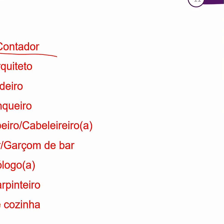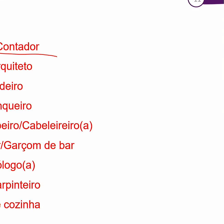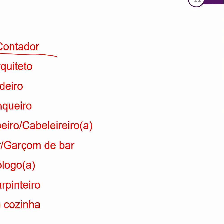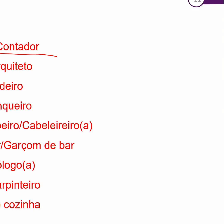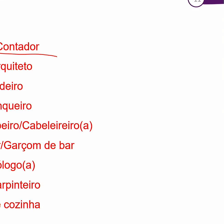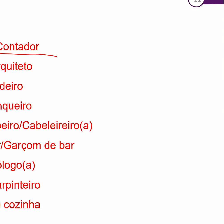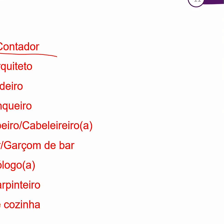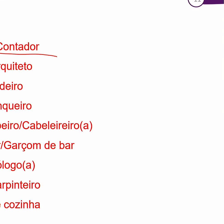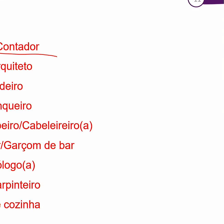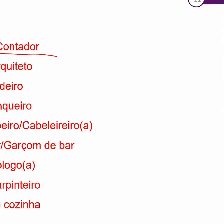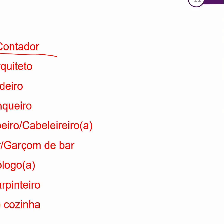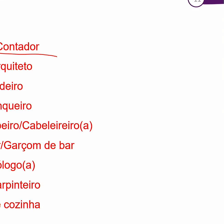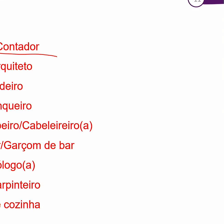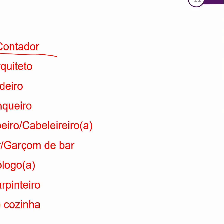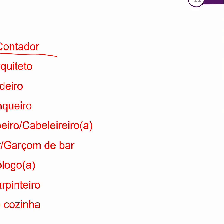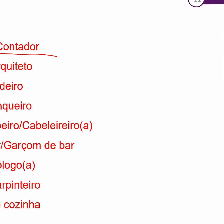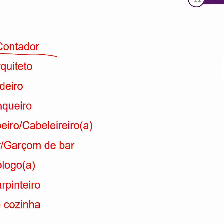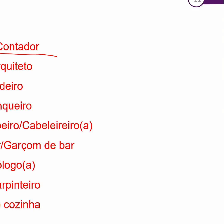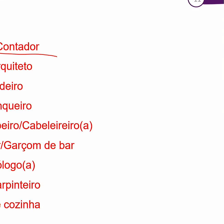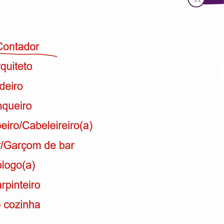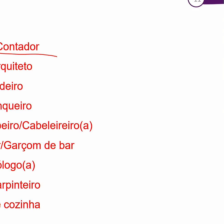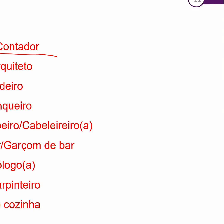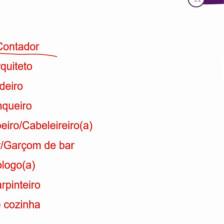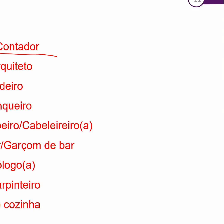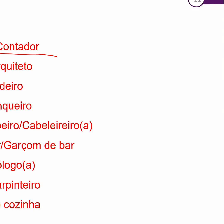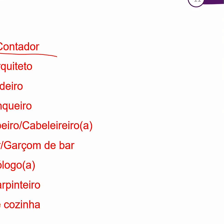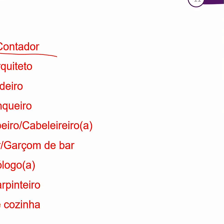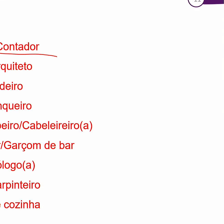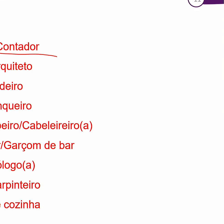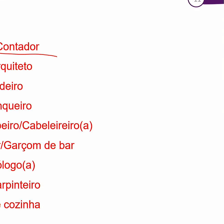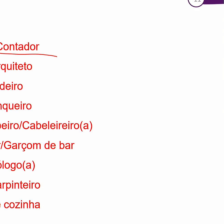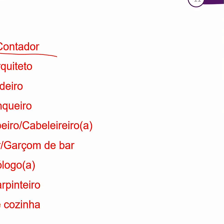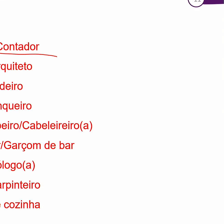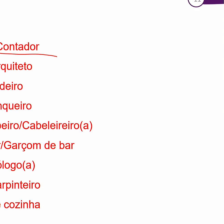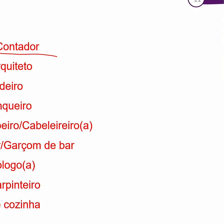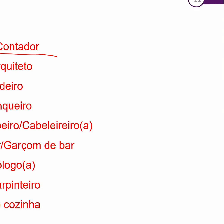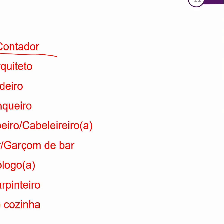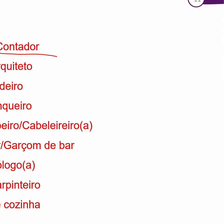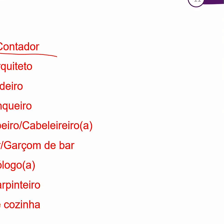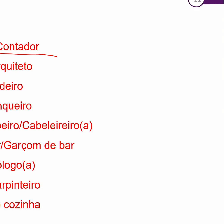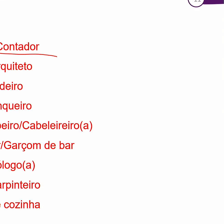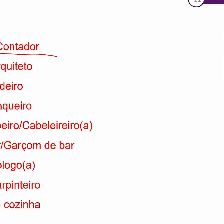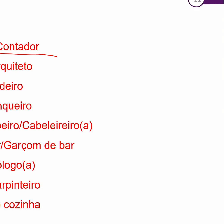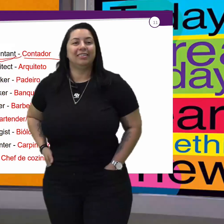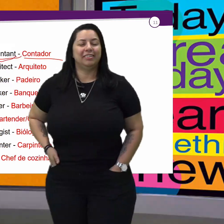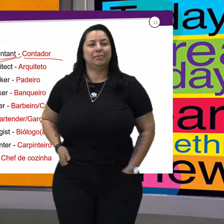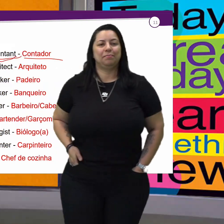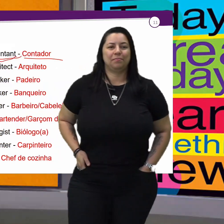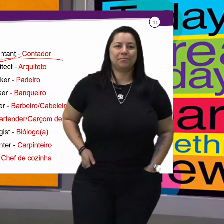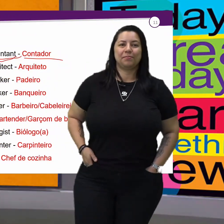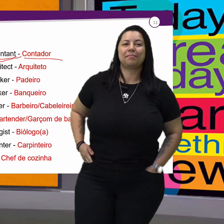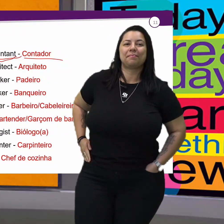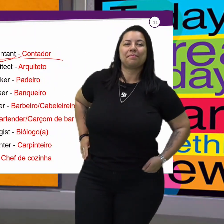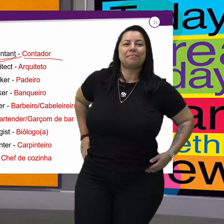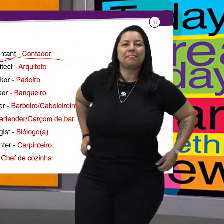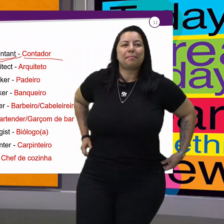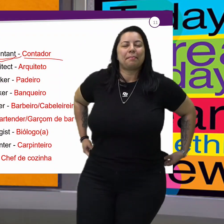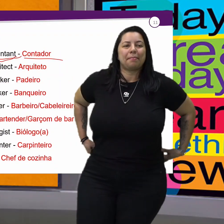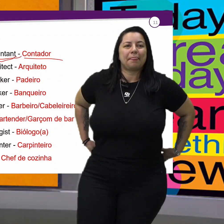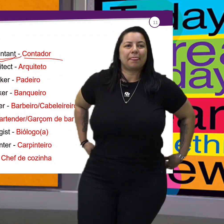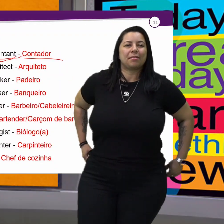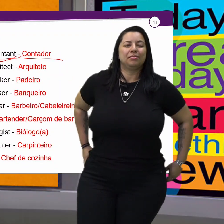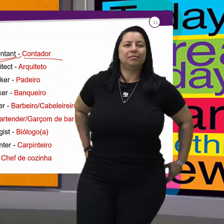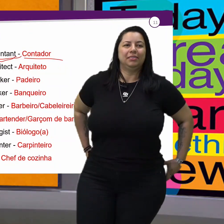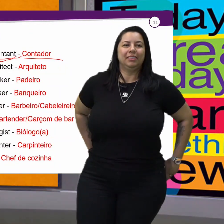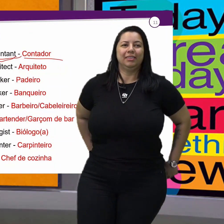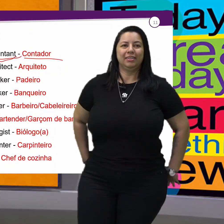que, inclusive, eu vou até voltar lá para a tela para falar um negócio para eles rapidinho. Vamos lá. Inclusive, não pense, você aluno, que